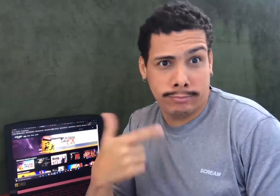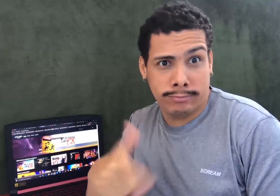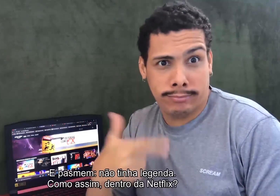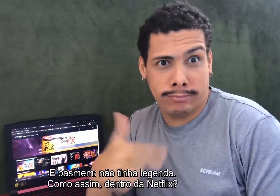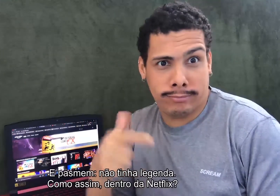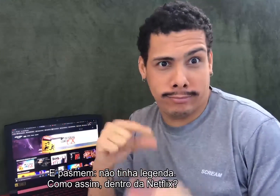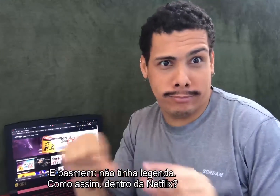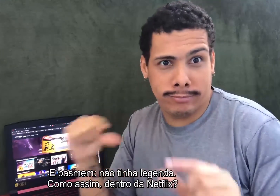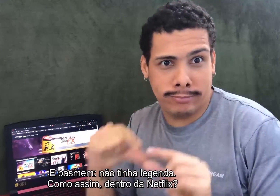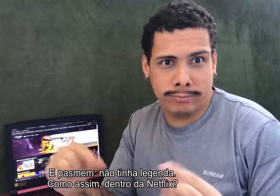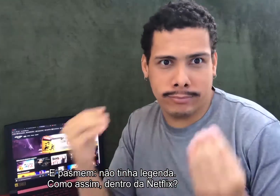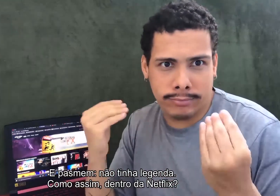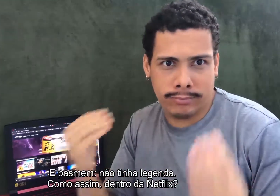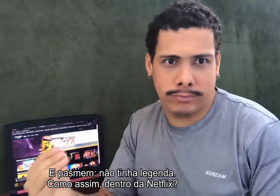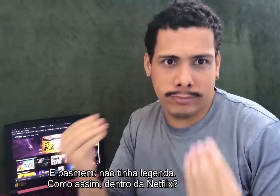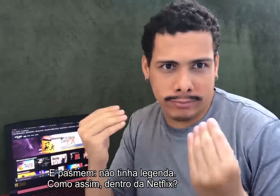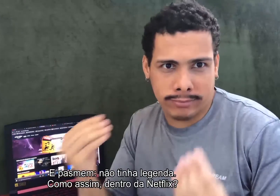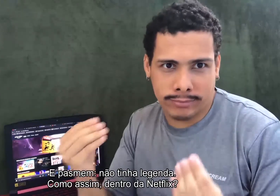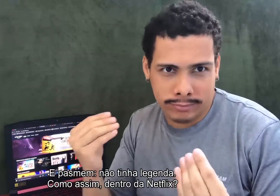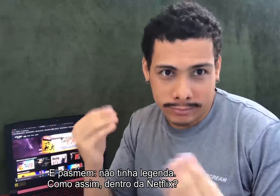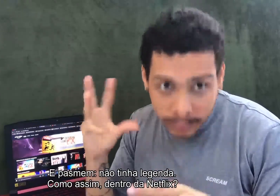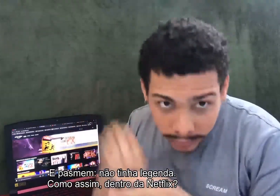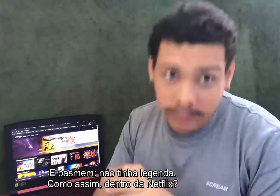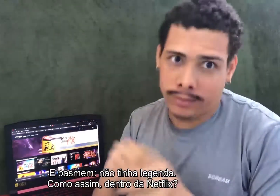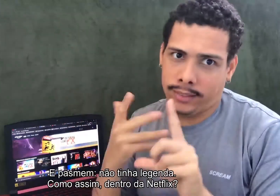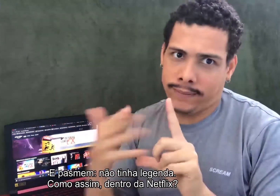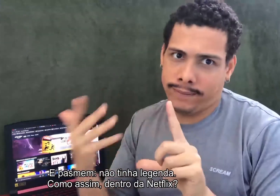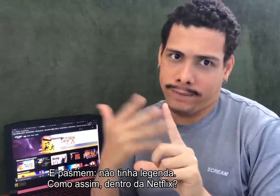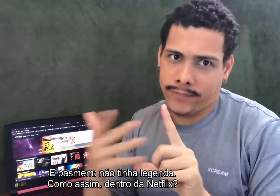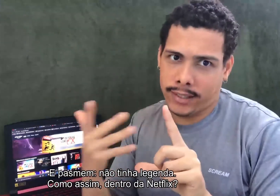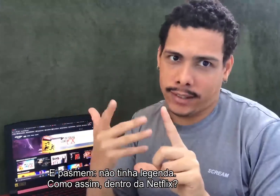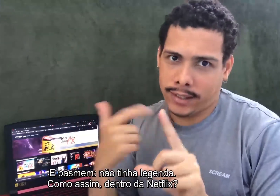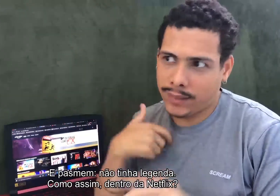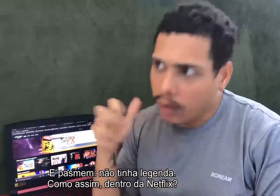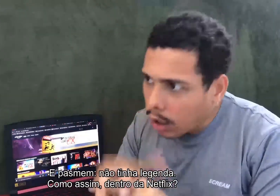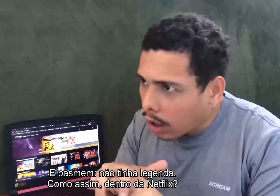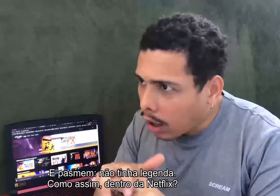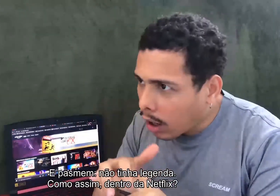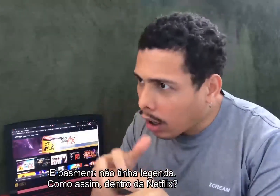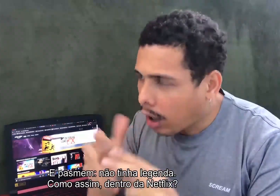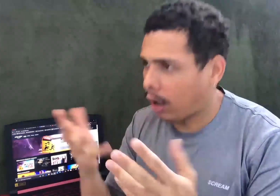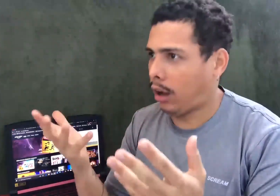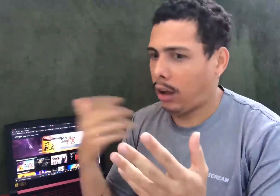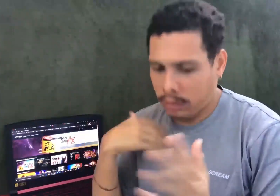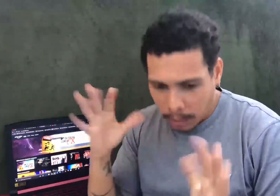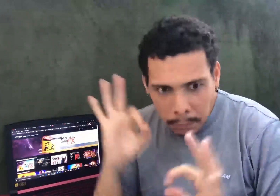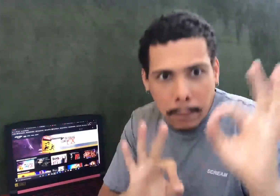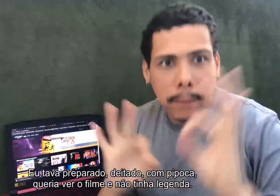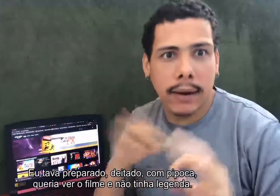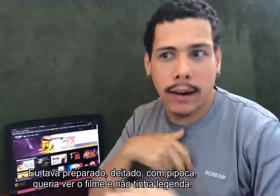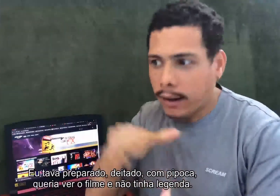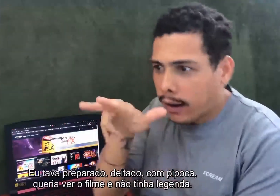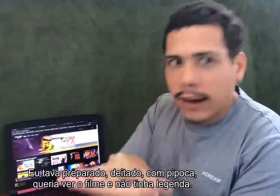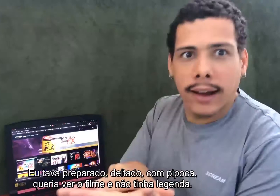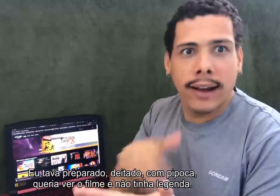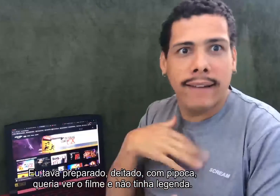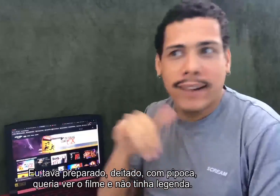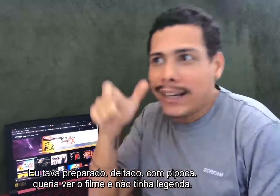E pasmem, não tinha legenda. Como assim dentro da Netflix? Eu estava